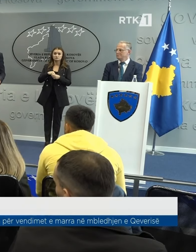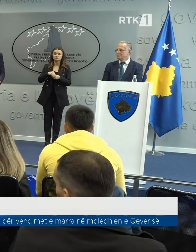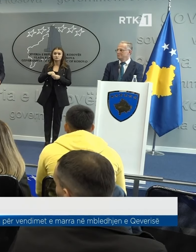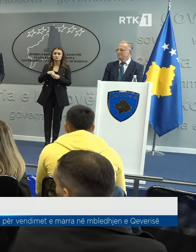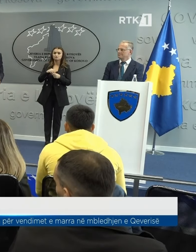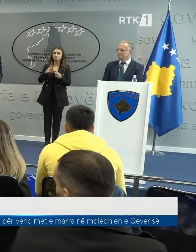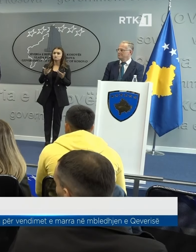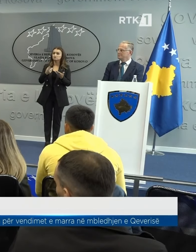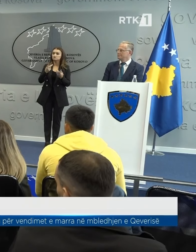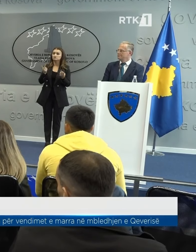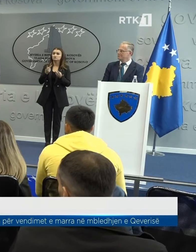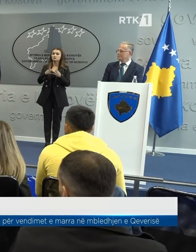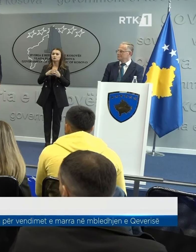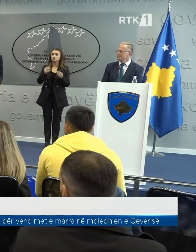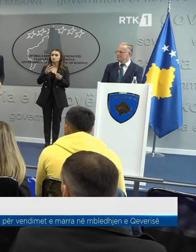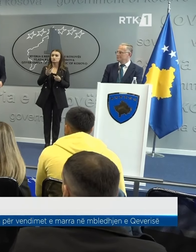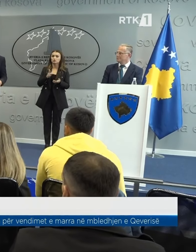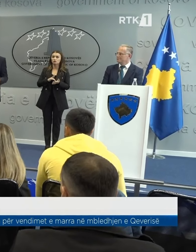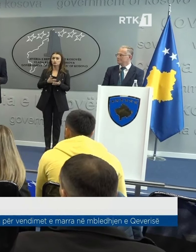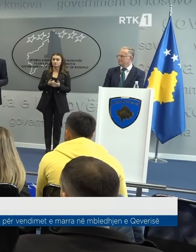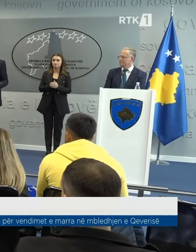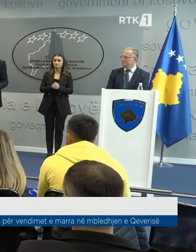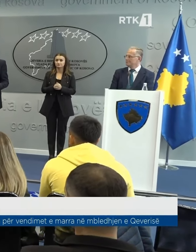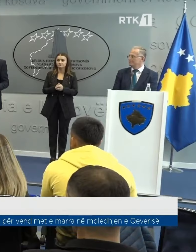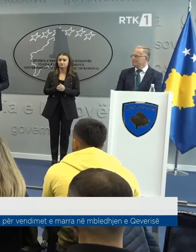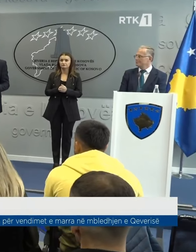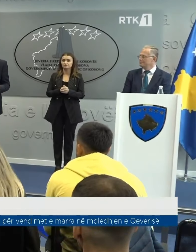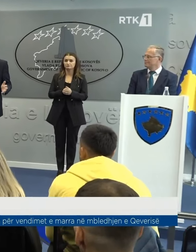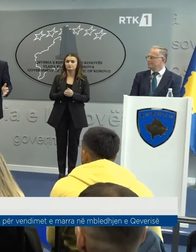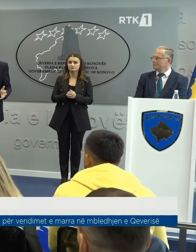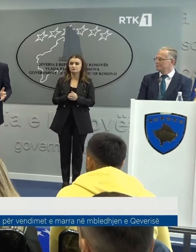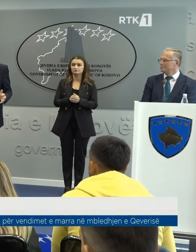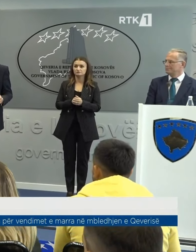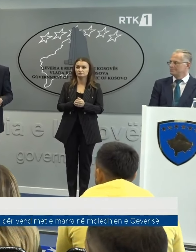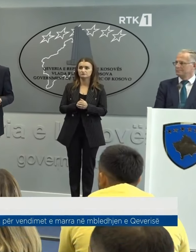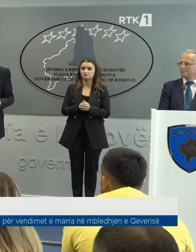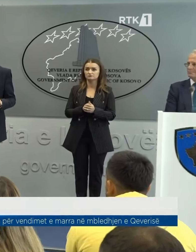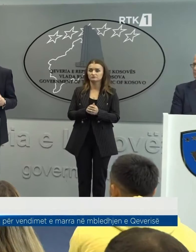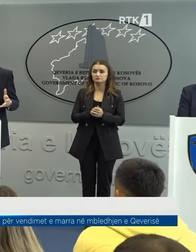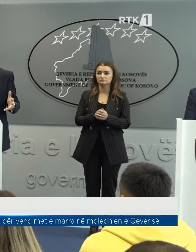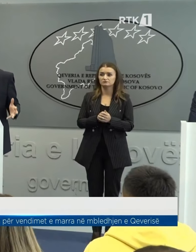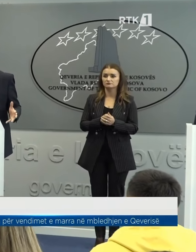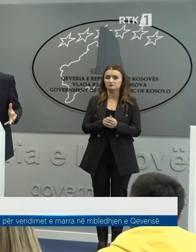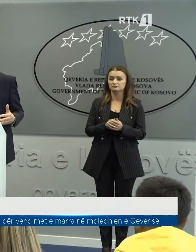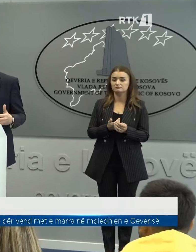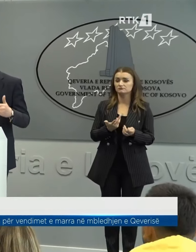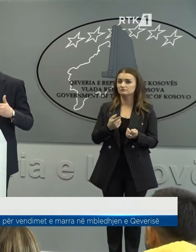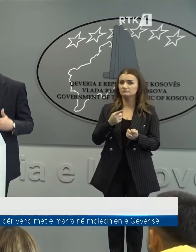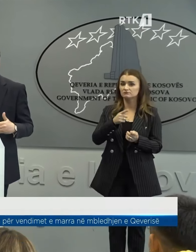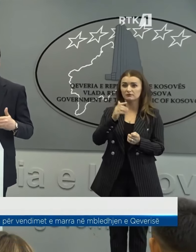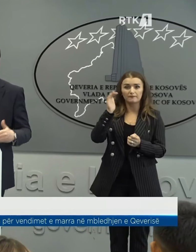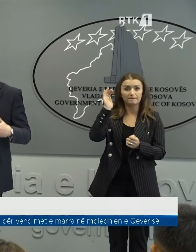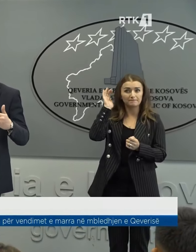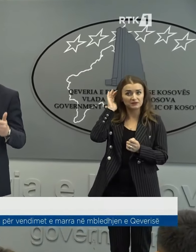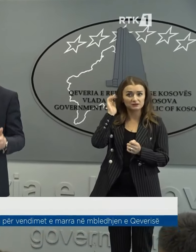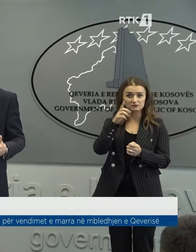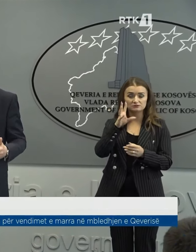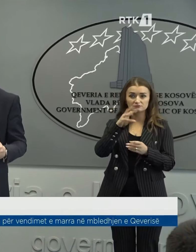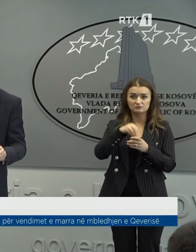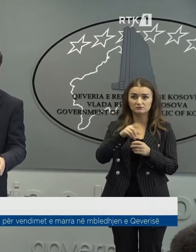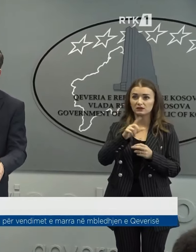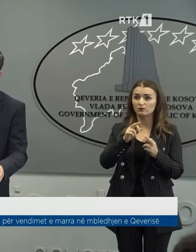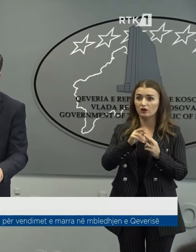vendbanimin e ti, nuk është gjithë. Së pari, Ministria nuk është e Libërnadiut, Libërnadiut nuk ka ministri, a i vetë është ministr në